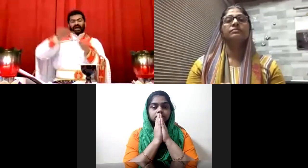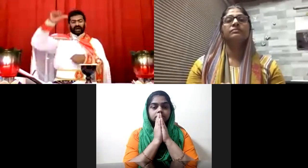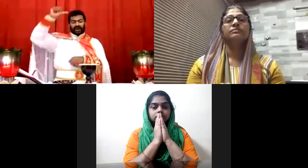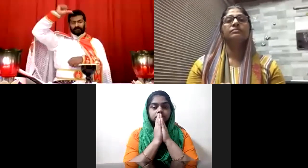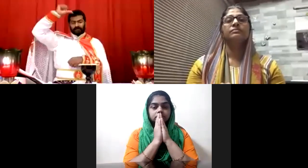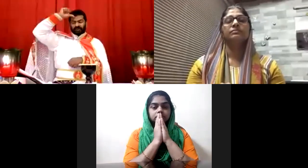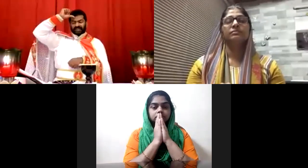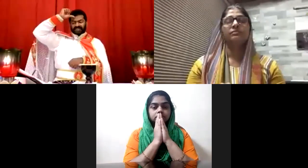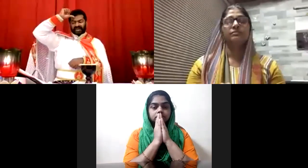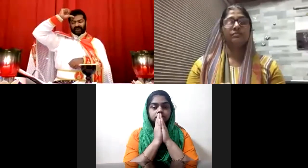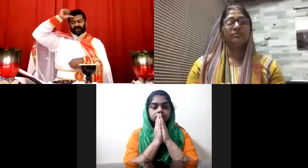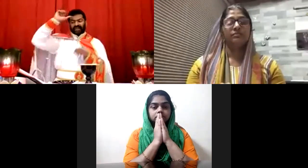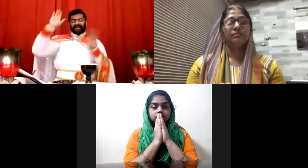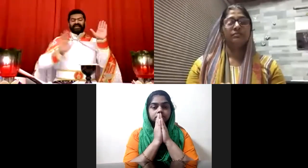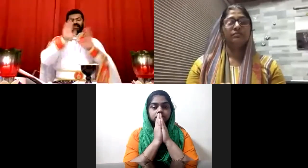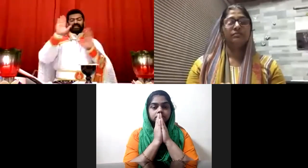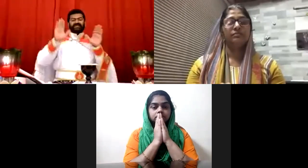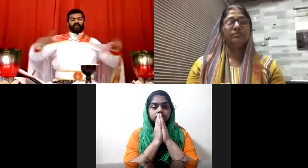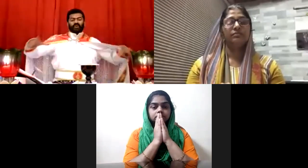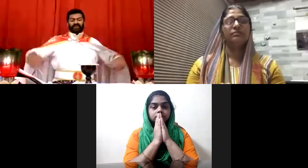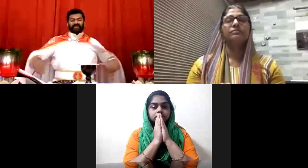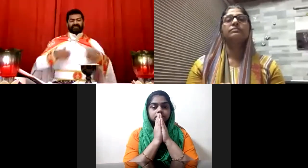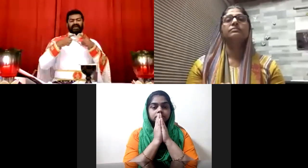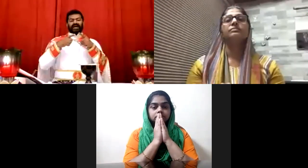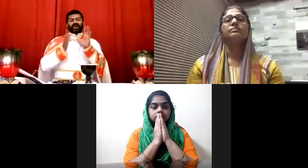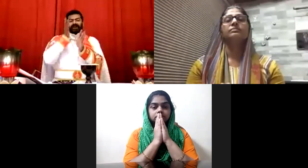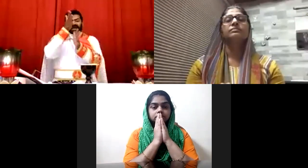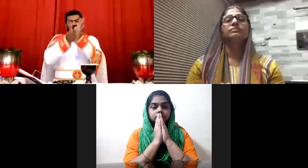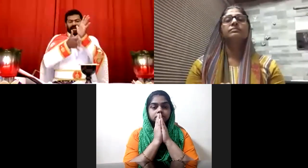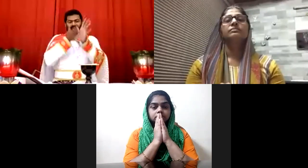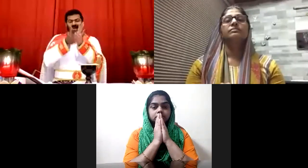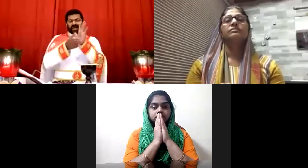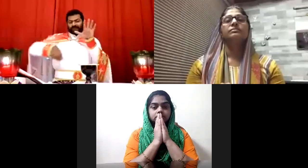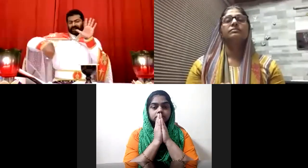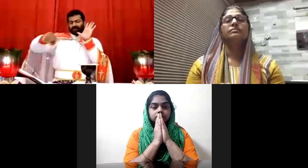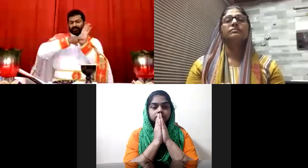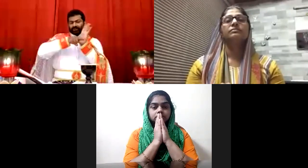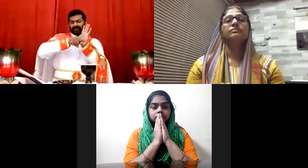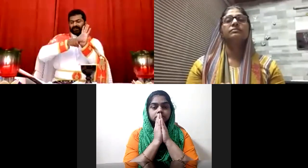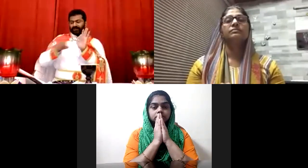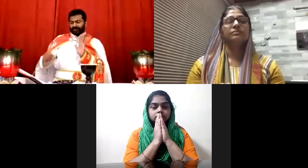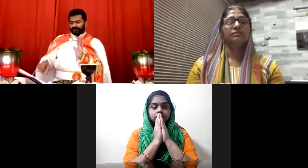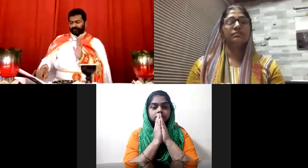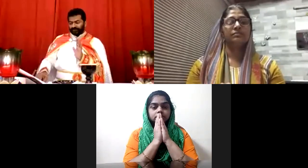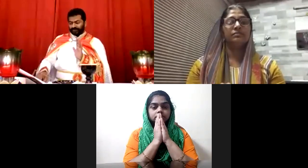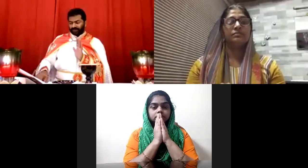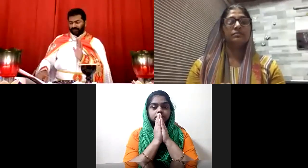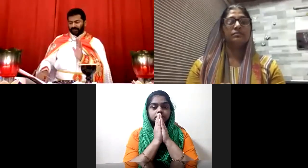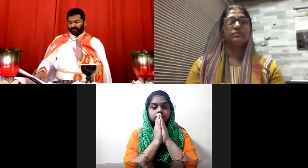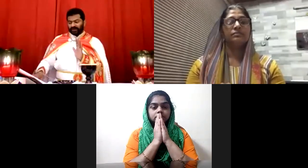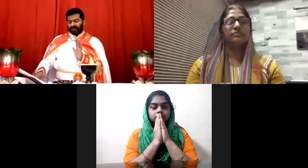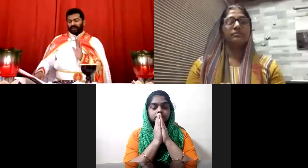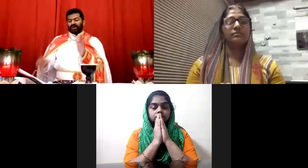വിശുദ്ധ മാമോദീസായുടെ സജീവവും ജീവദായകവുമായ അടയാളത്താൽ മുദ്രിതരും